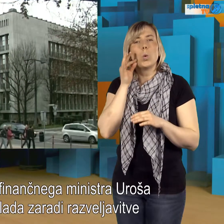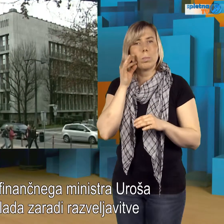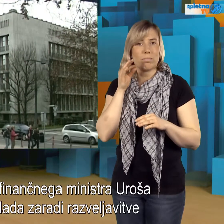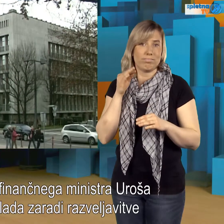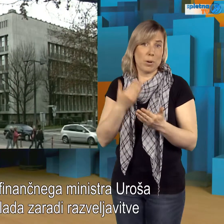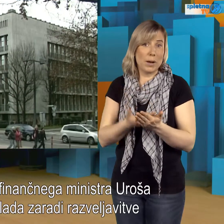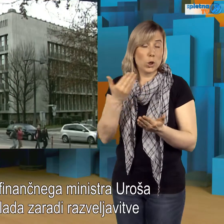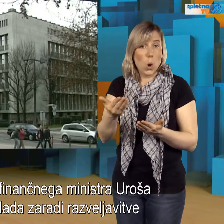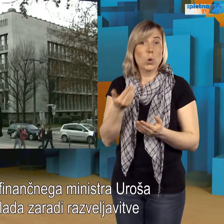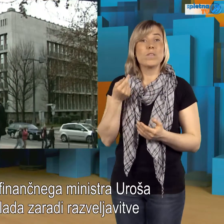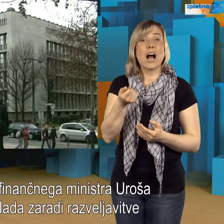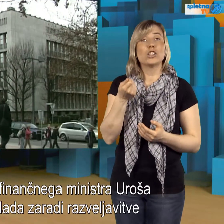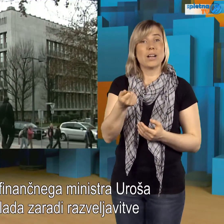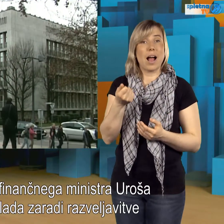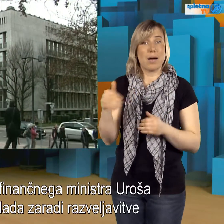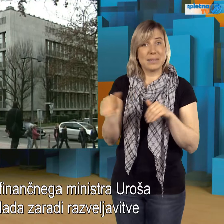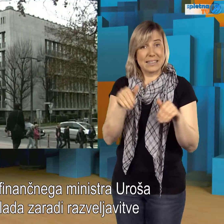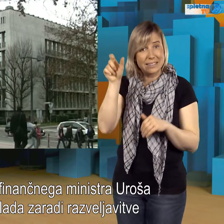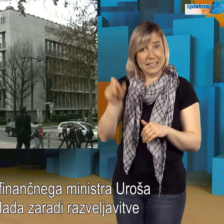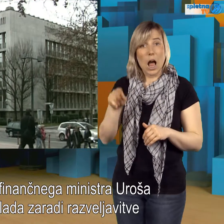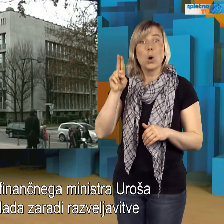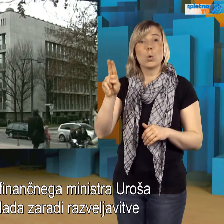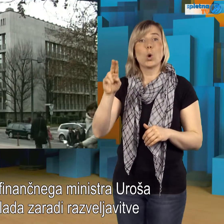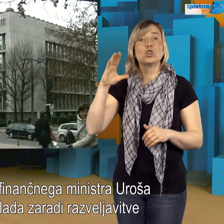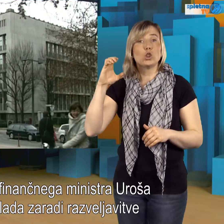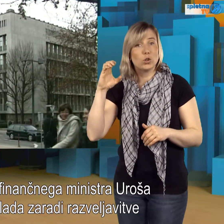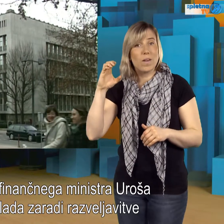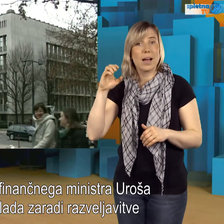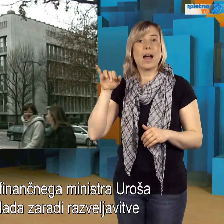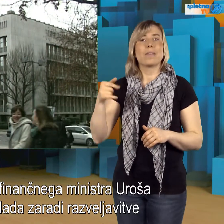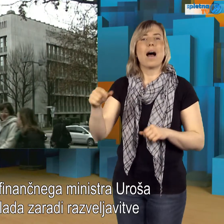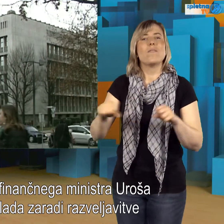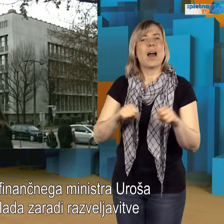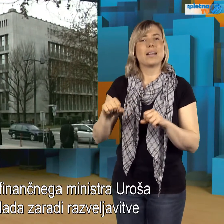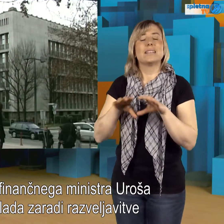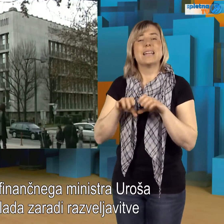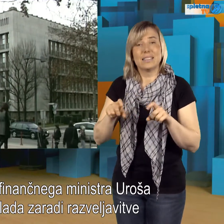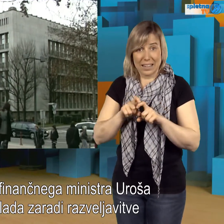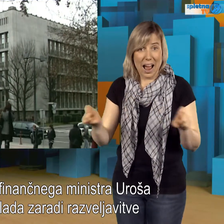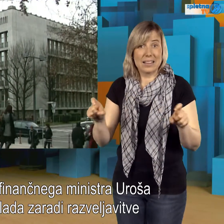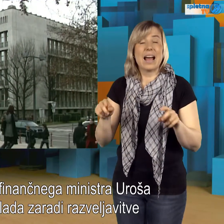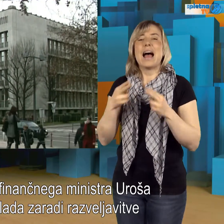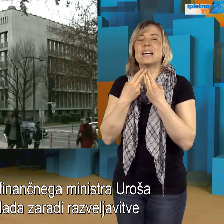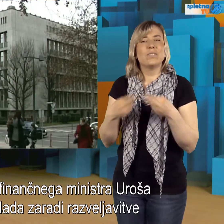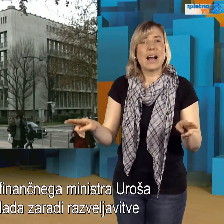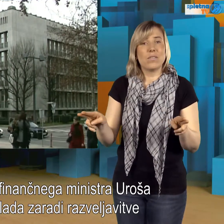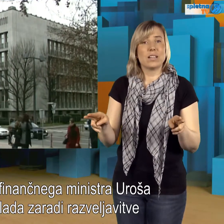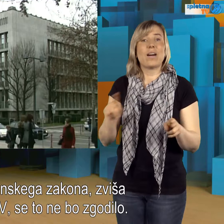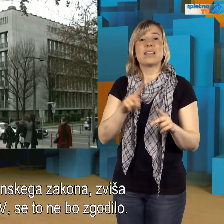Kljub predlogu finančnega ministra Uroša Čuferja, naj vlada zaradi razveljavitve nepremičninskega zakona zviša stopnjo DDV,